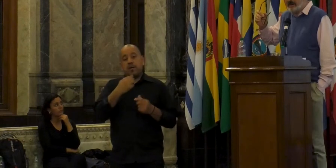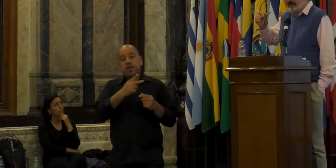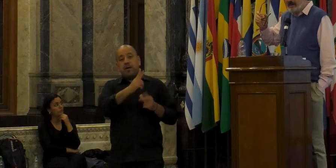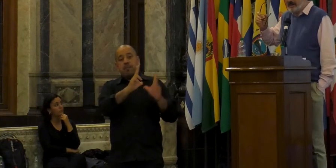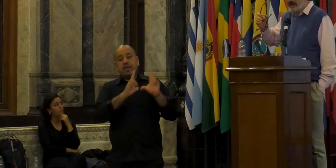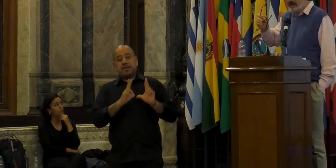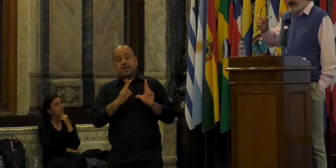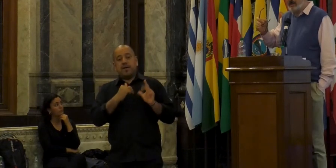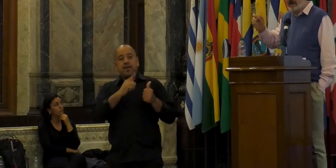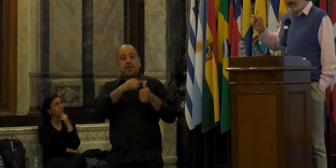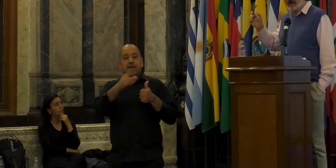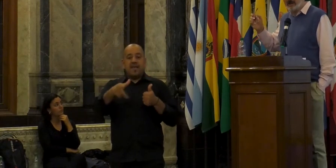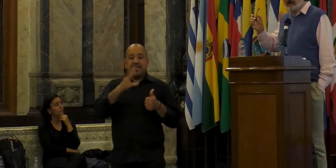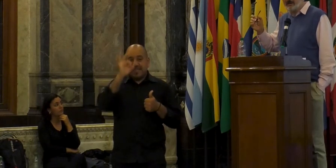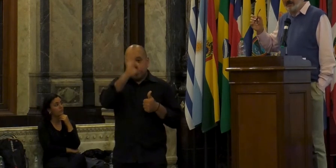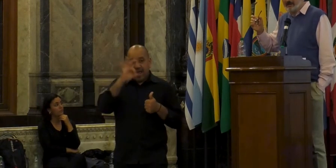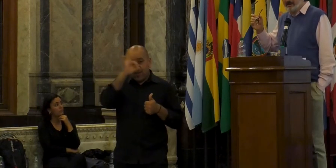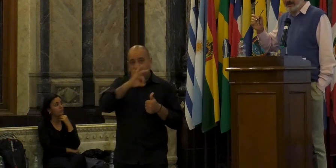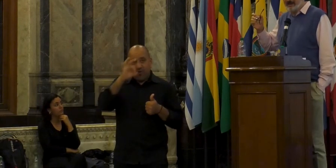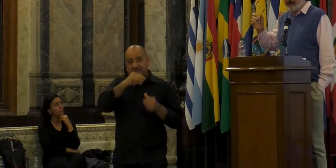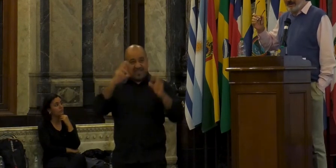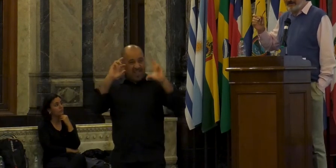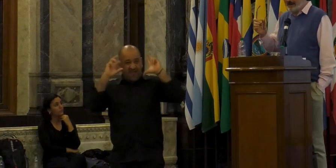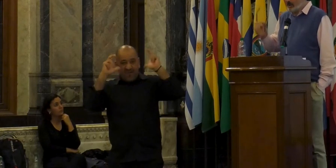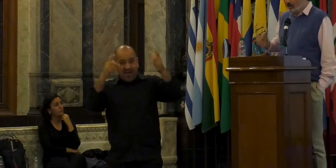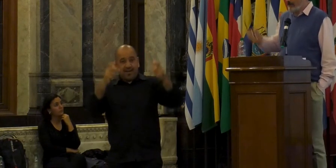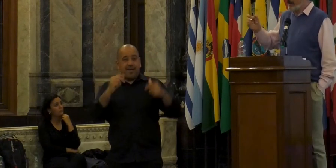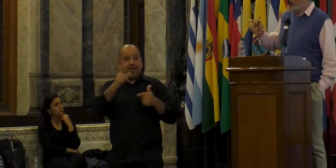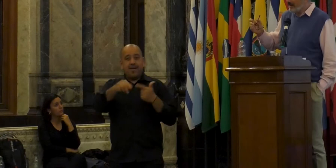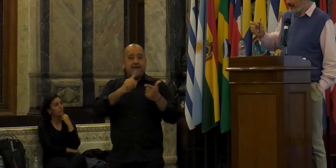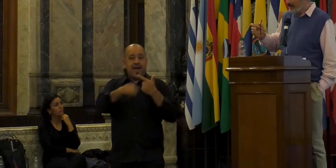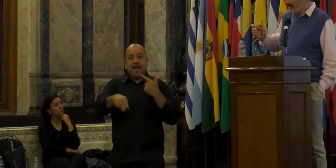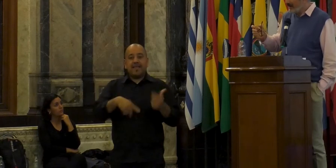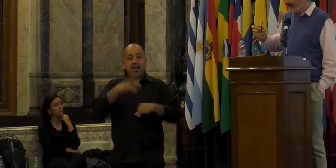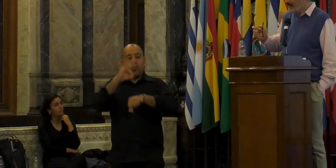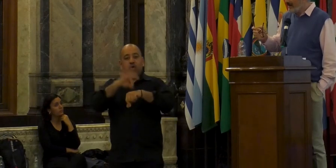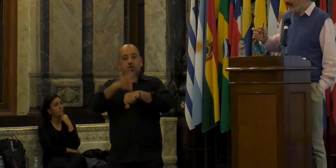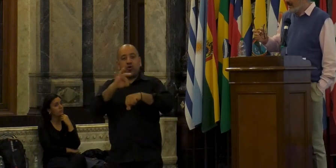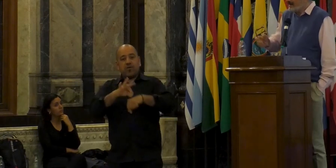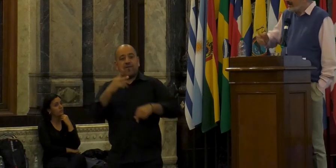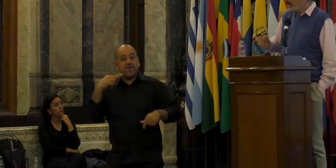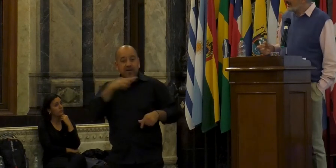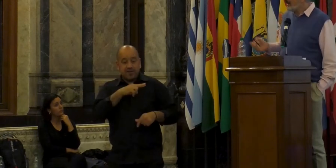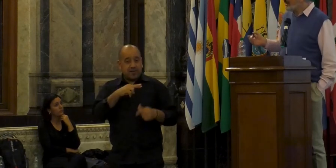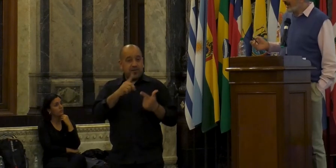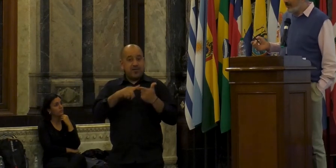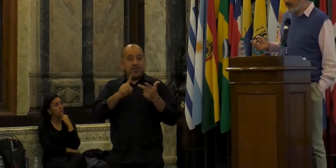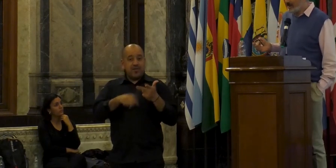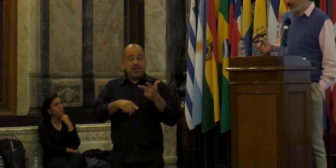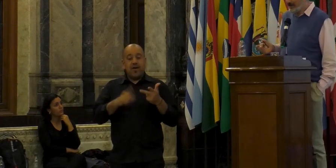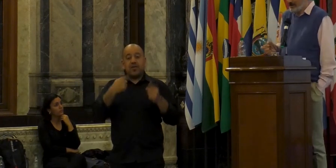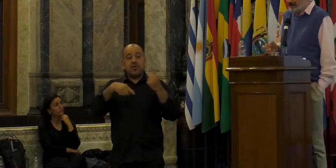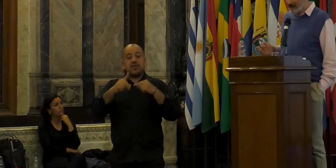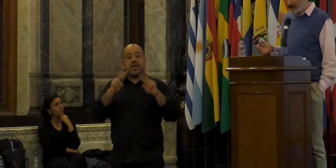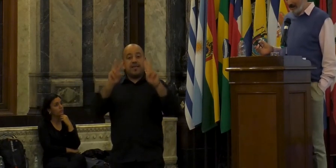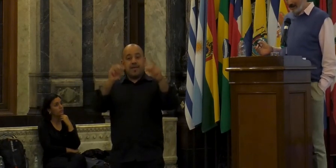desde cerdo salvaje hasta doctor fraude. En términos de teoría de la